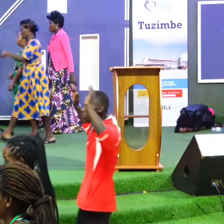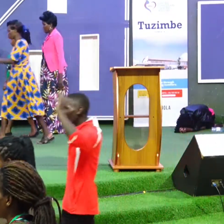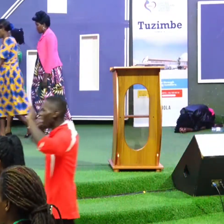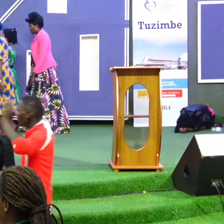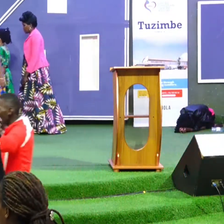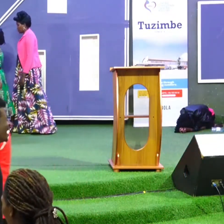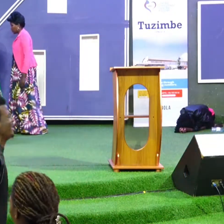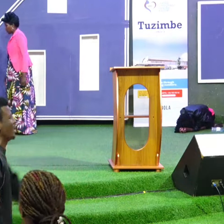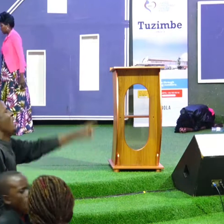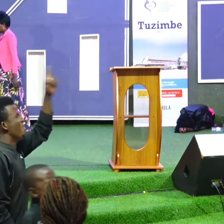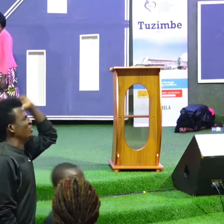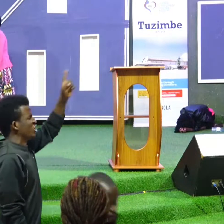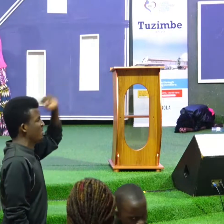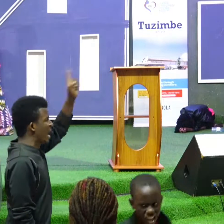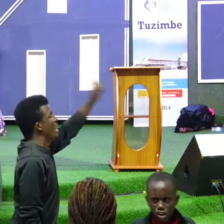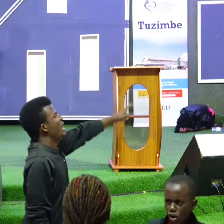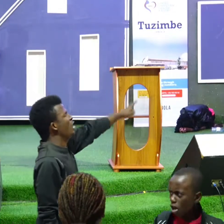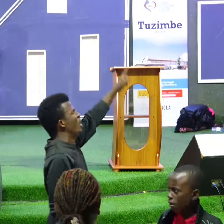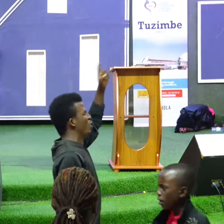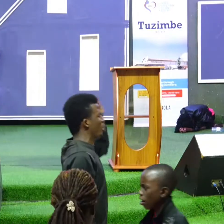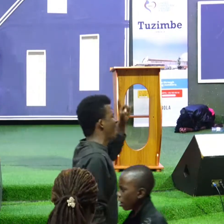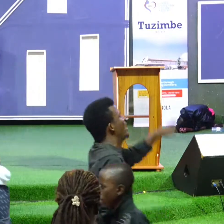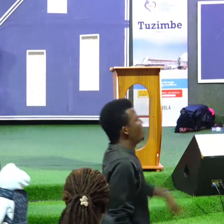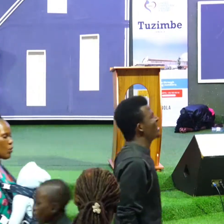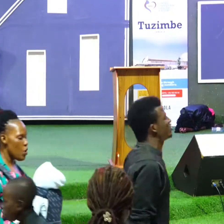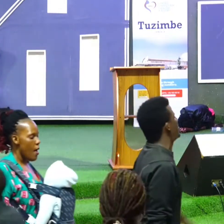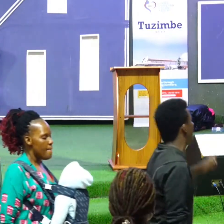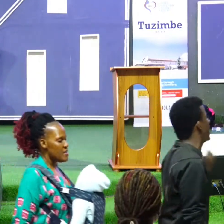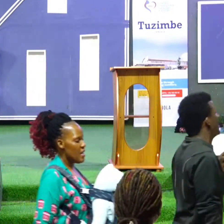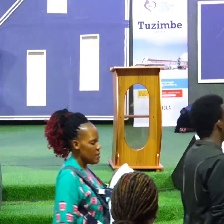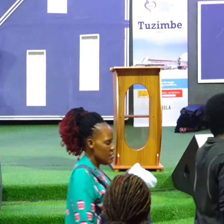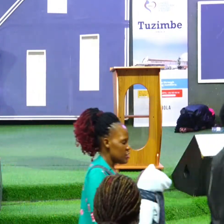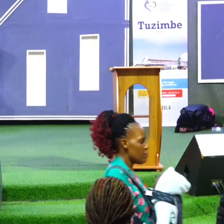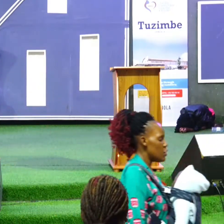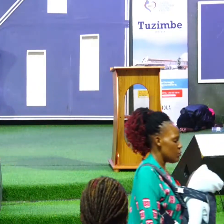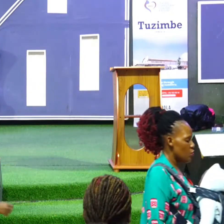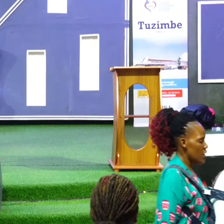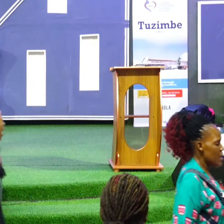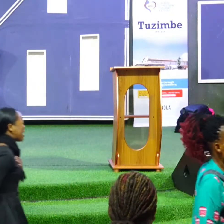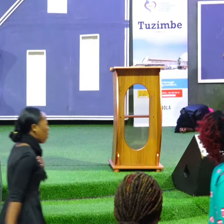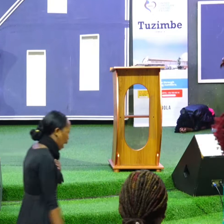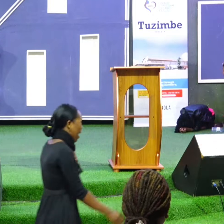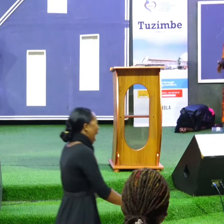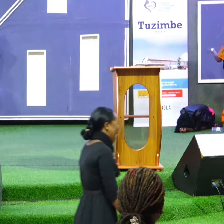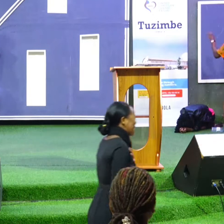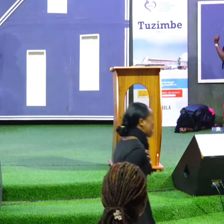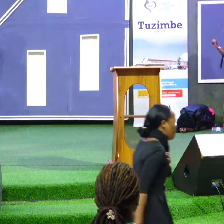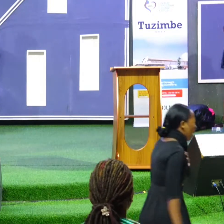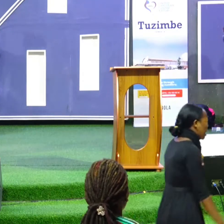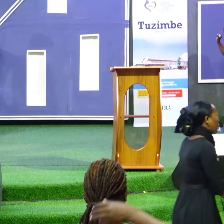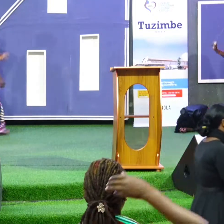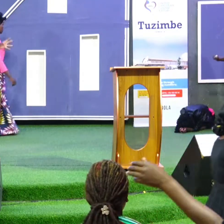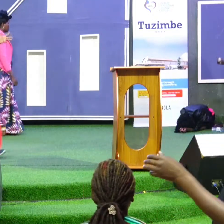Kabaka Katonda na nyini chitibwa Emikono jange jinavira nomukisa Emikono jange jinavira